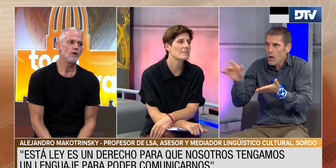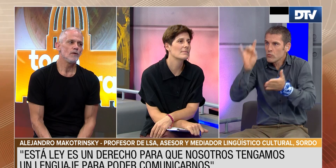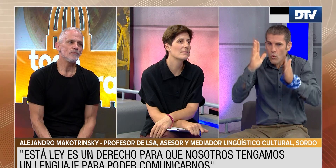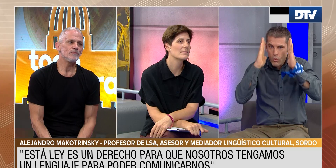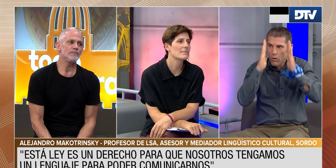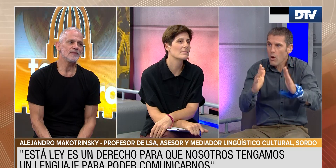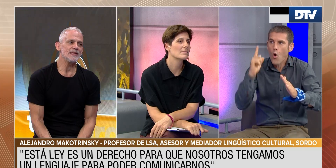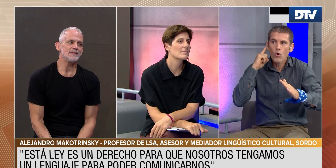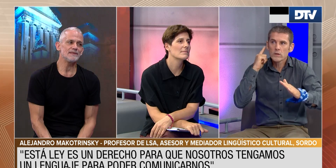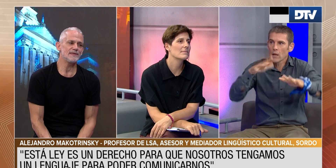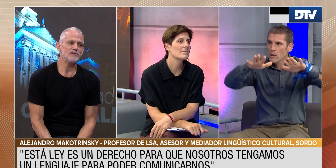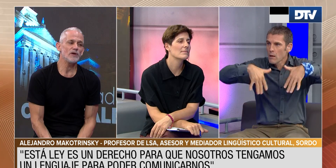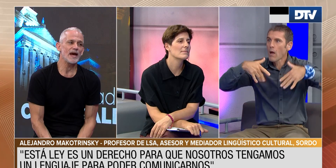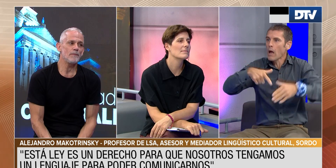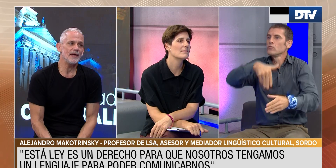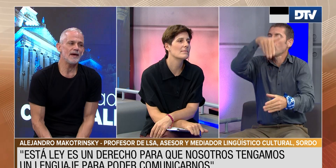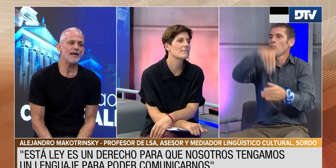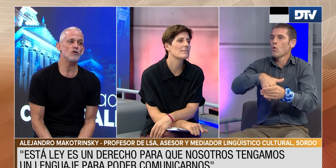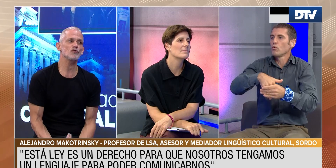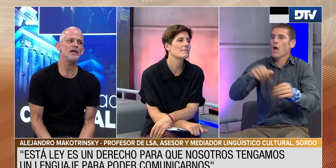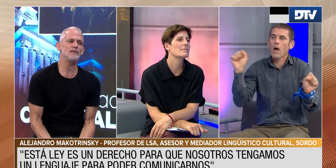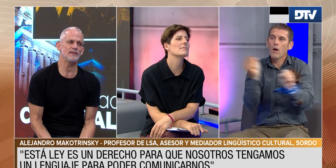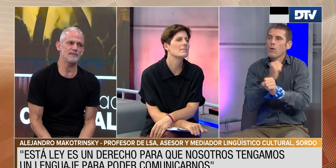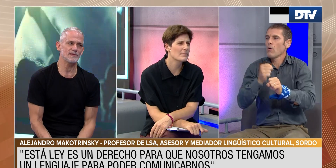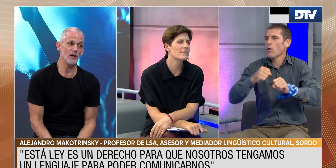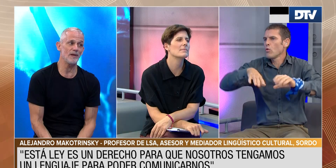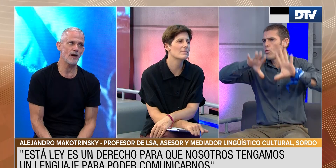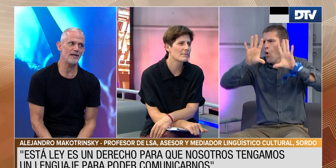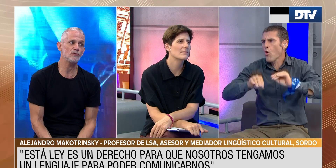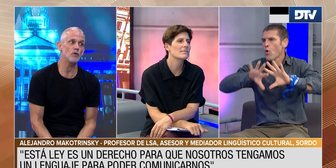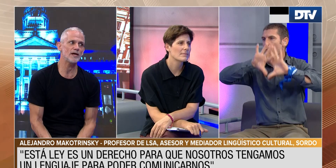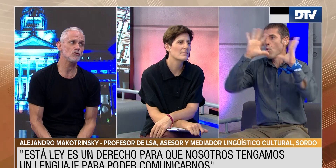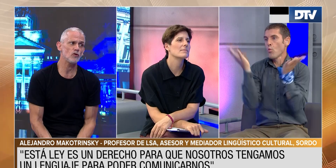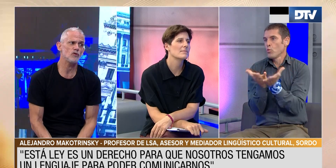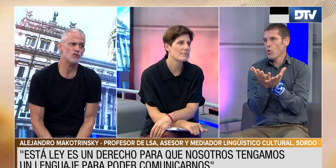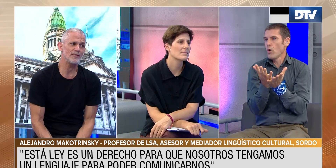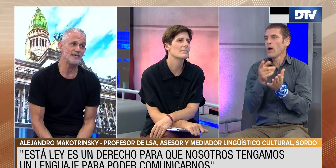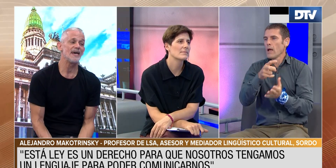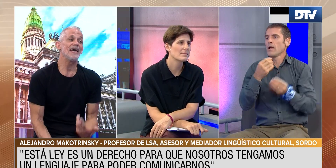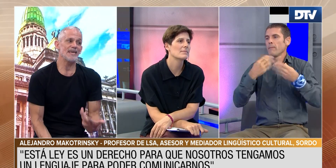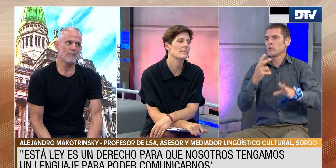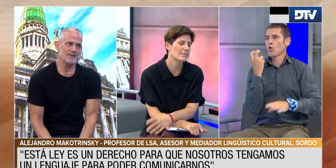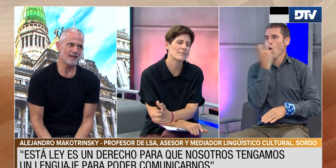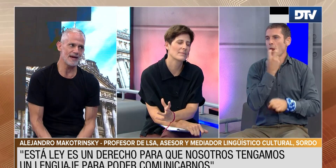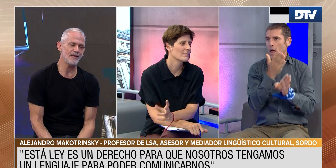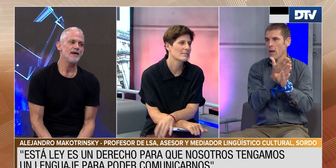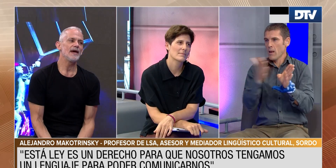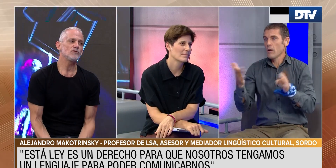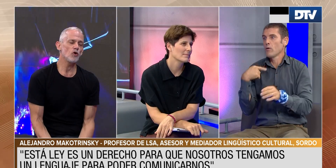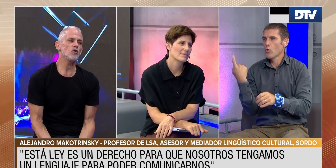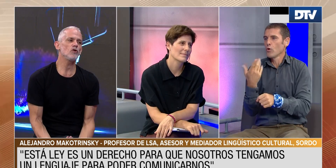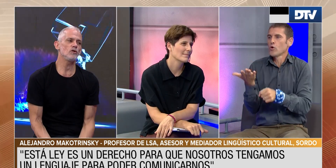pero se hizo hincapié en los oyentes que explicaban esto y votaron todos los oyentes. Y a partir de